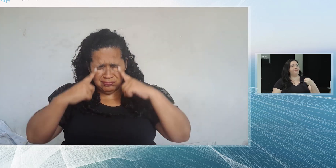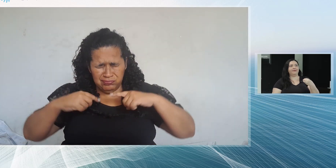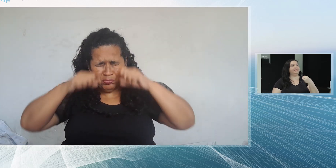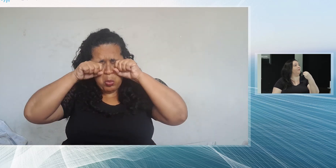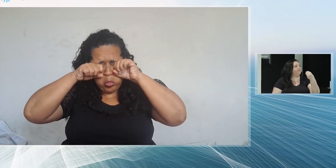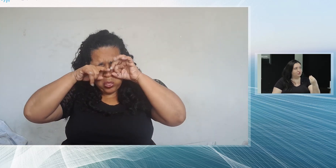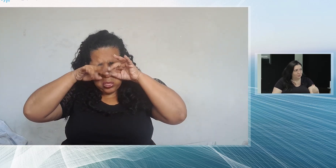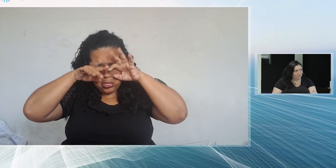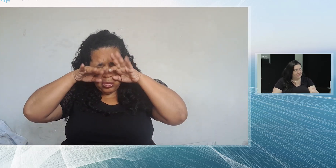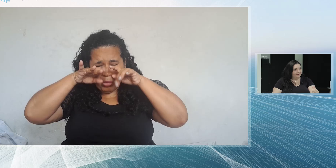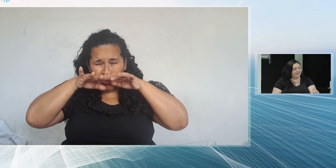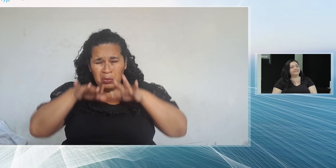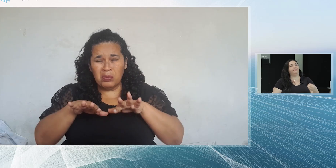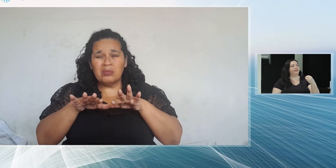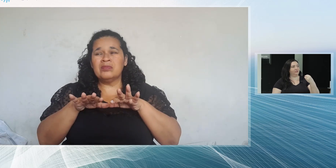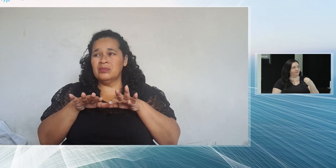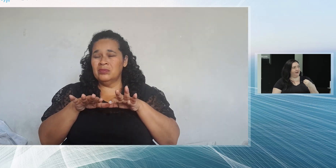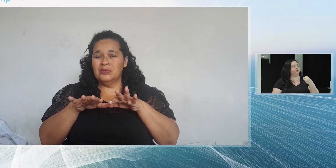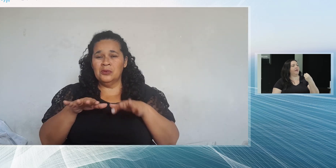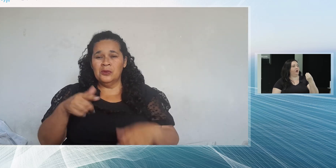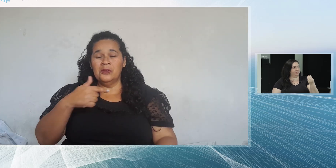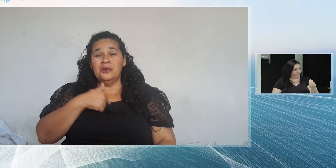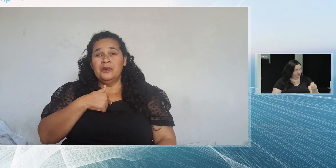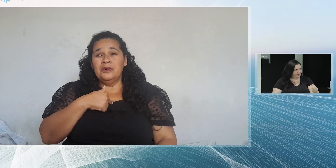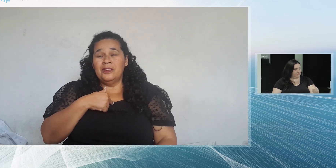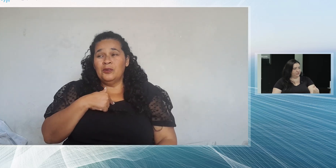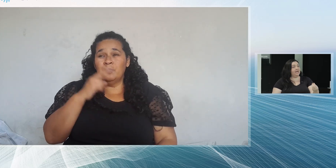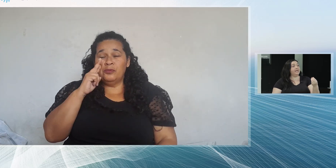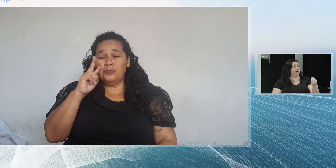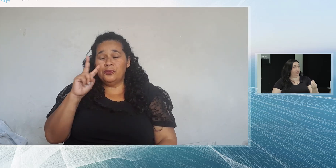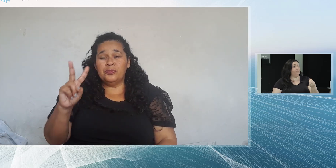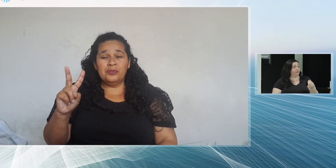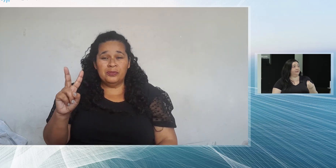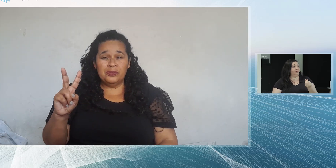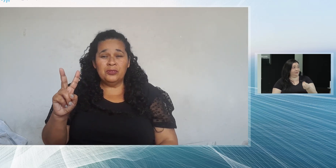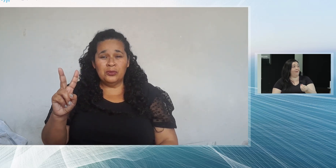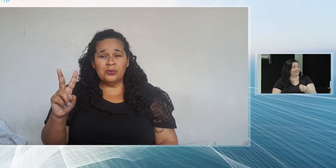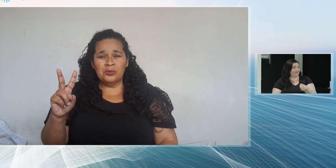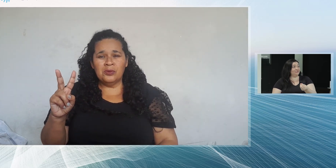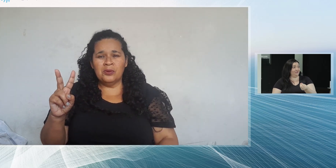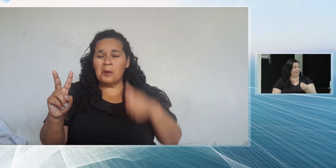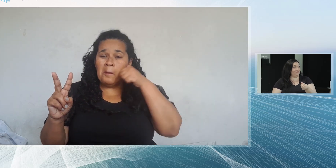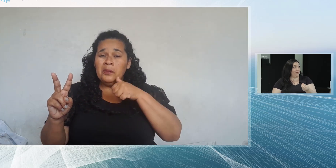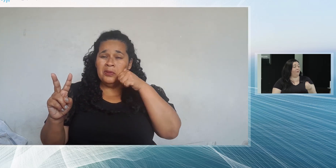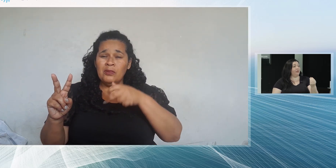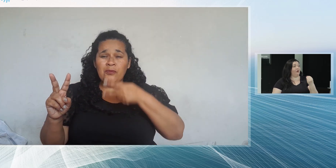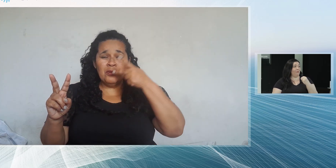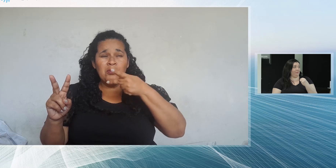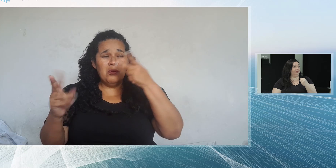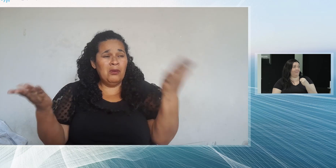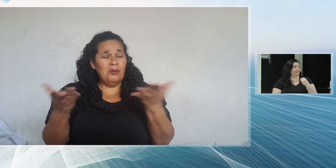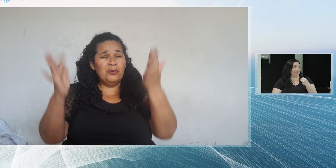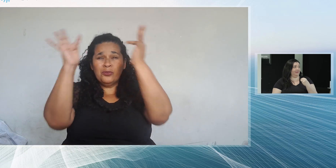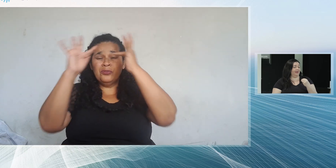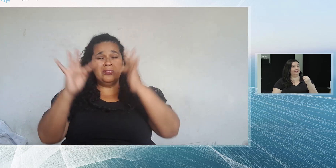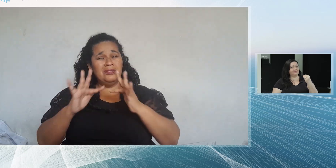comportamentos, saber que não é frescura, saber que de fato é uma dificuldade, e agora poder ter um trabalho assertivo. Porque qual é o problema